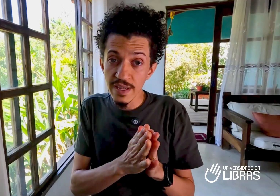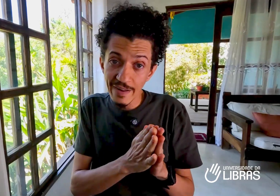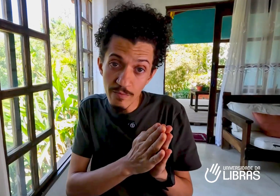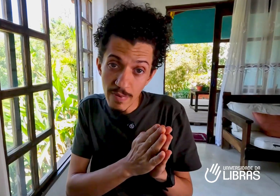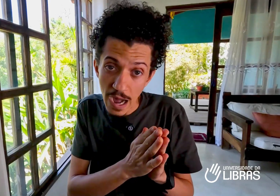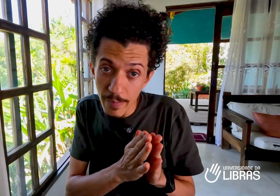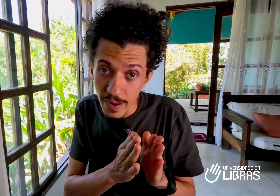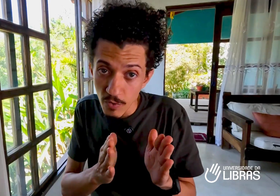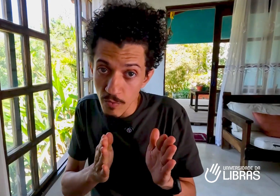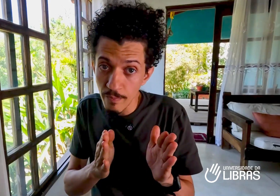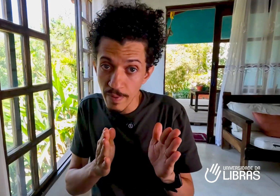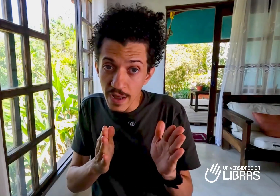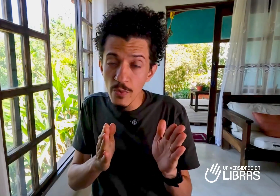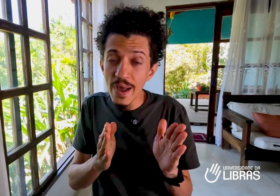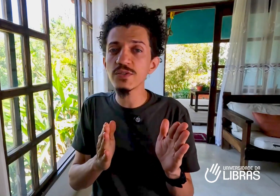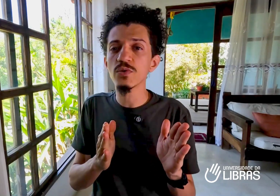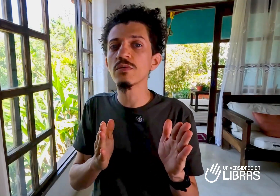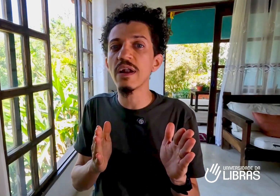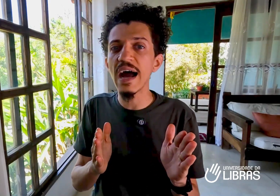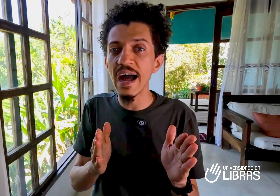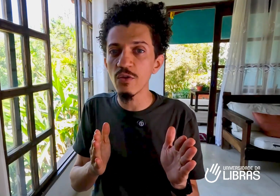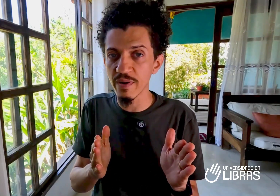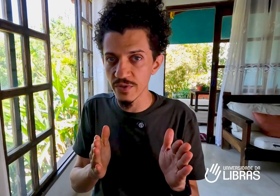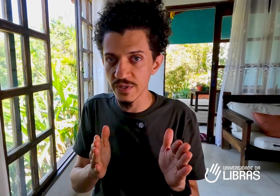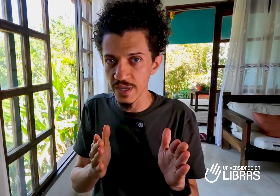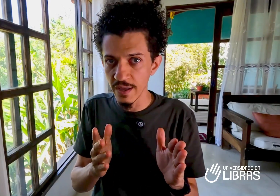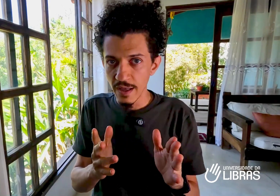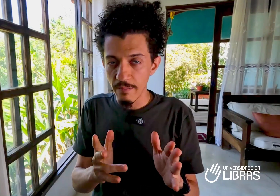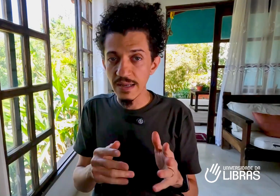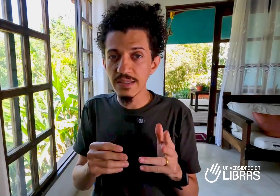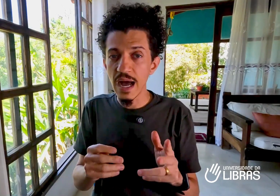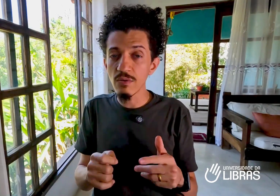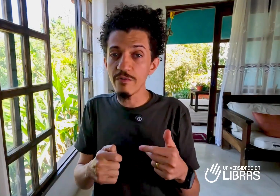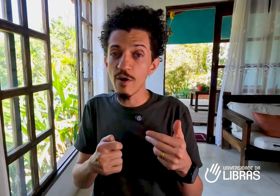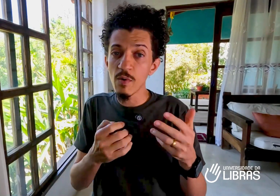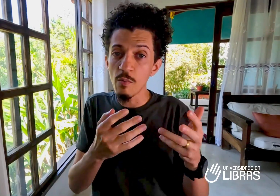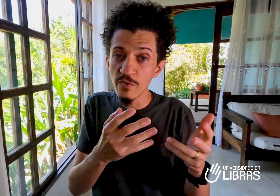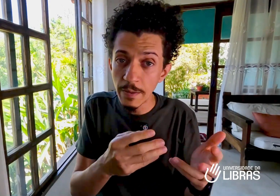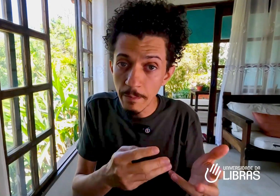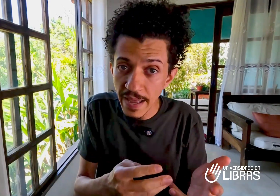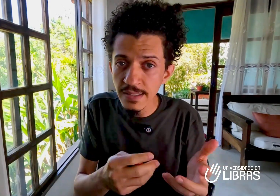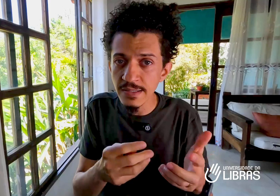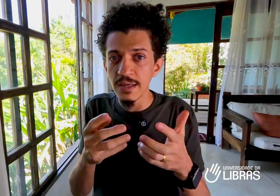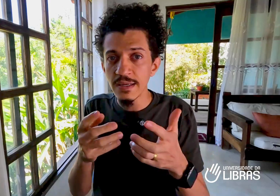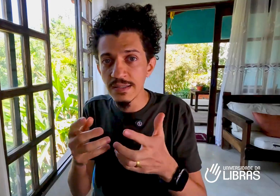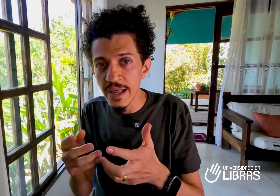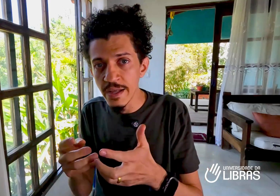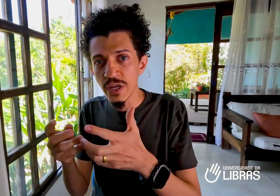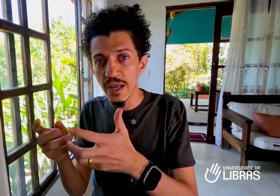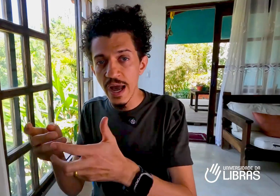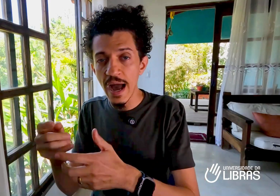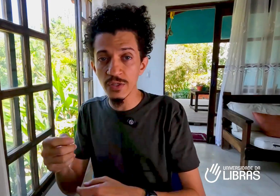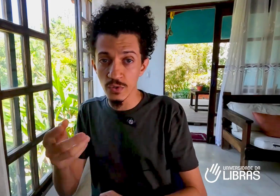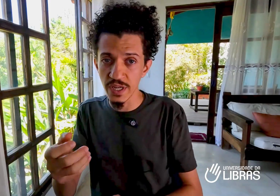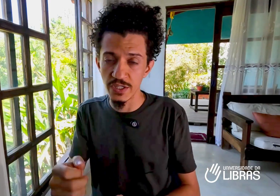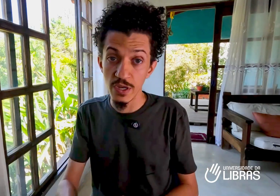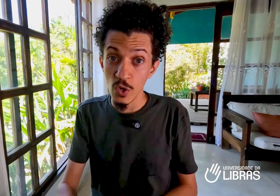um mapa, um plano estruturado para você, baseado na forma como você pensa, sente e age, ou seja, o seu